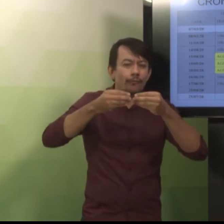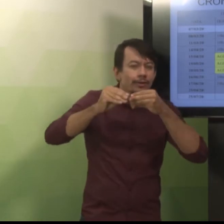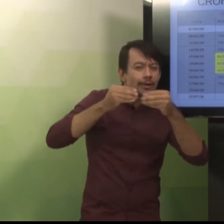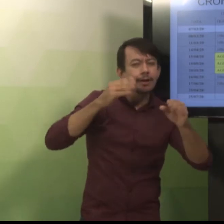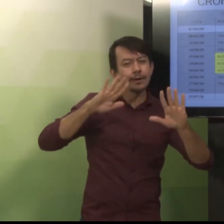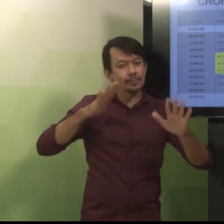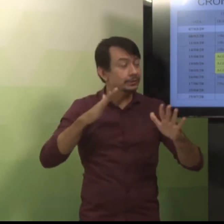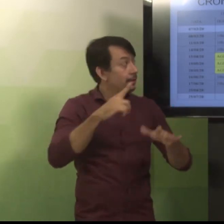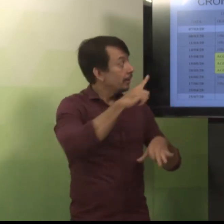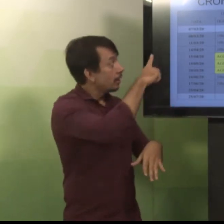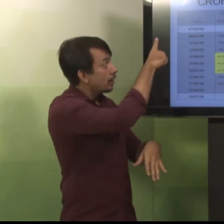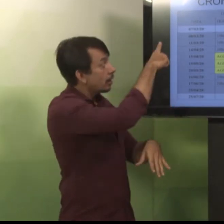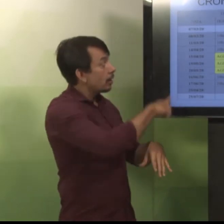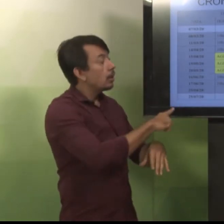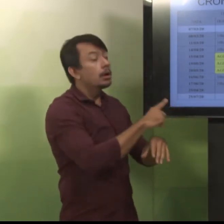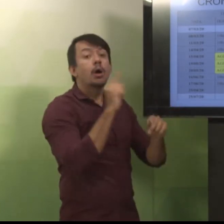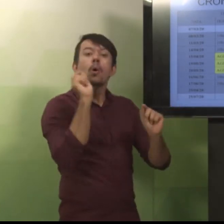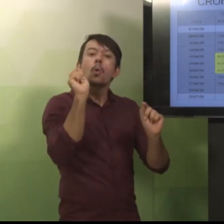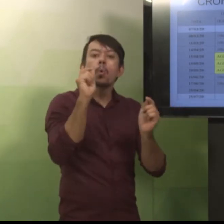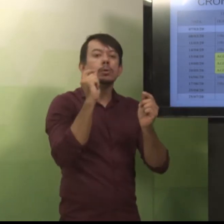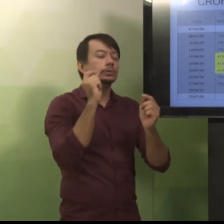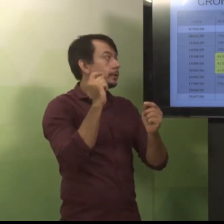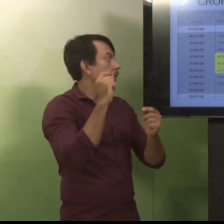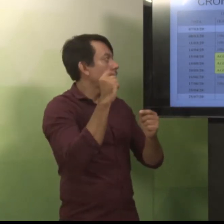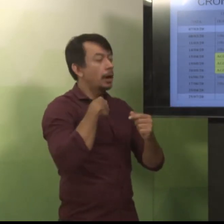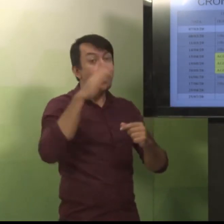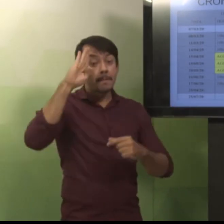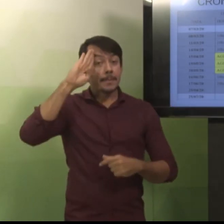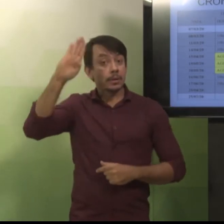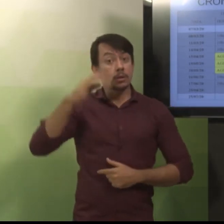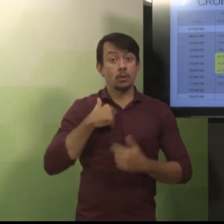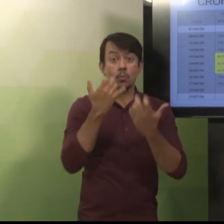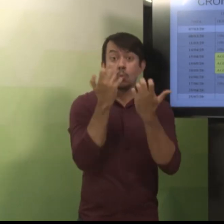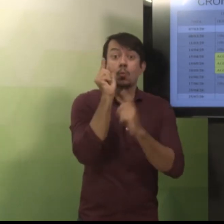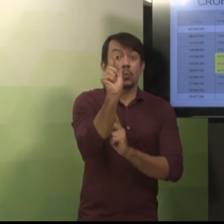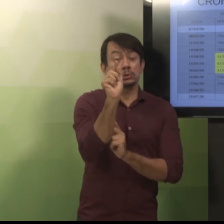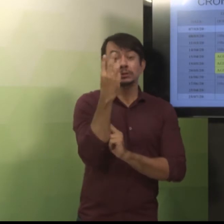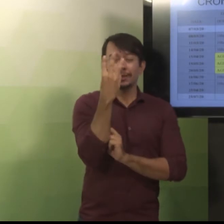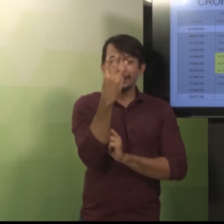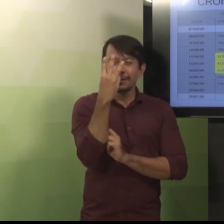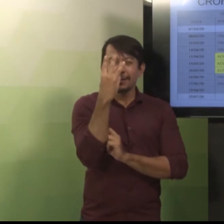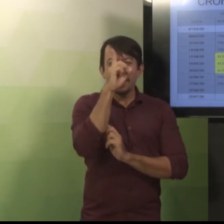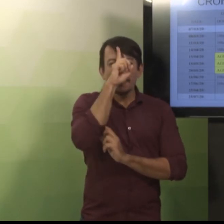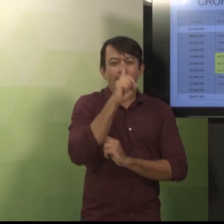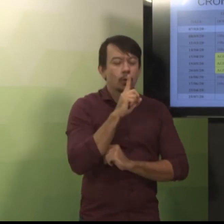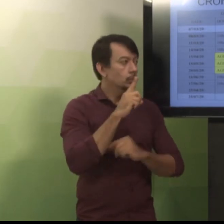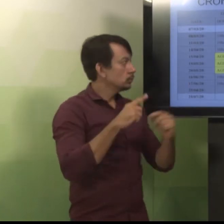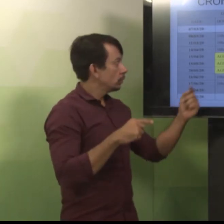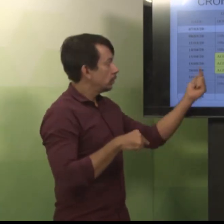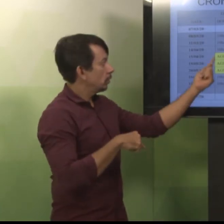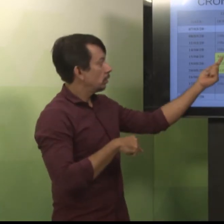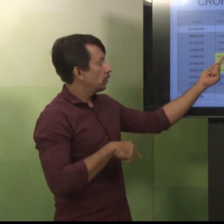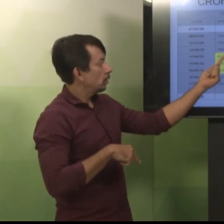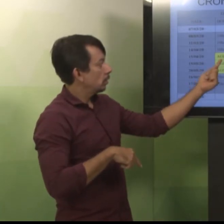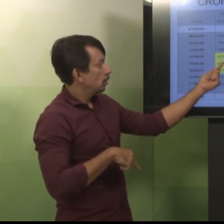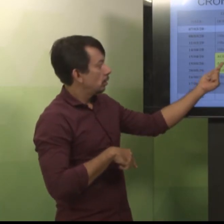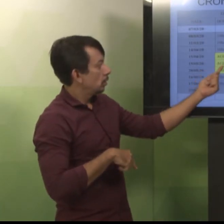colocamos e vocês poderão flexibilizar. O principal são esses 3 dias aqui, esses 3 itens